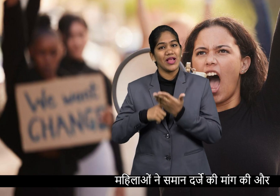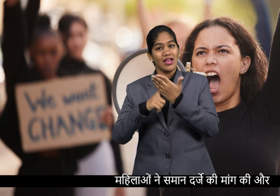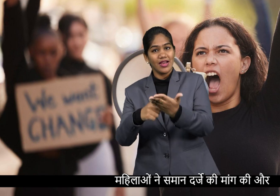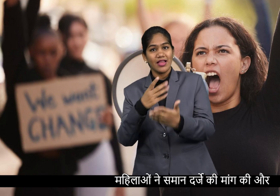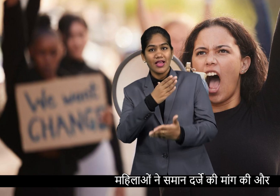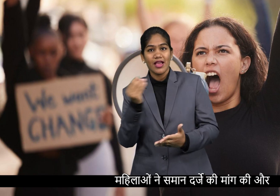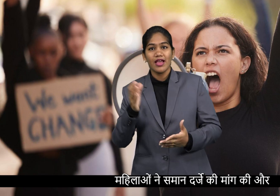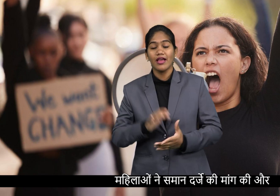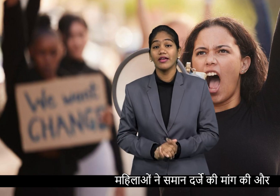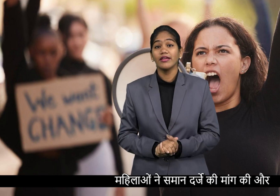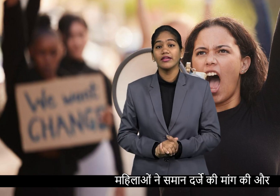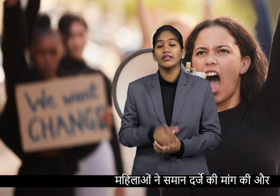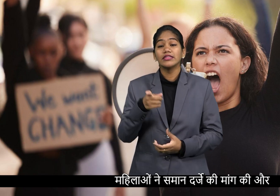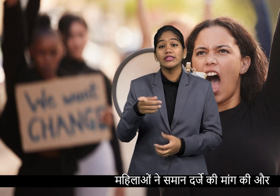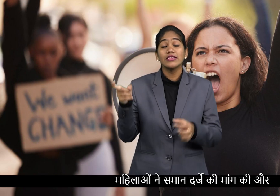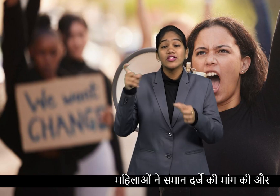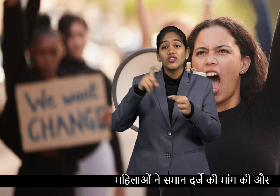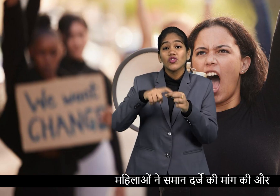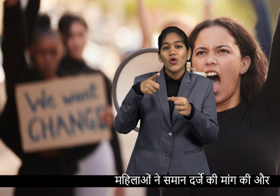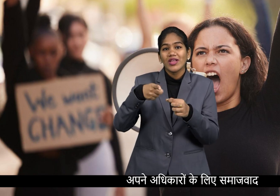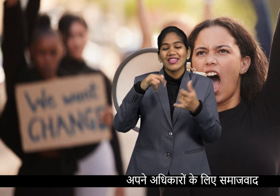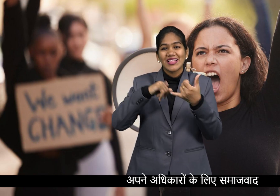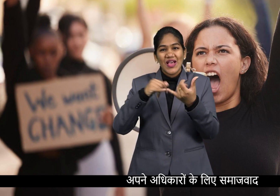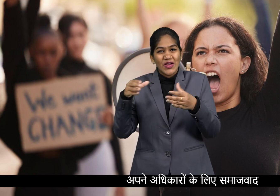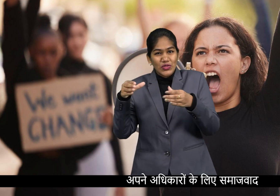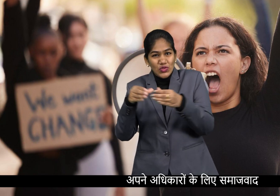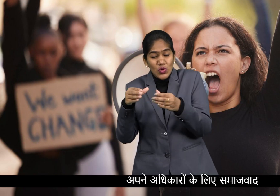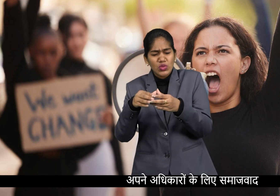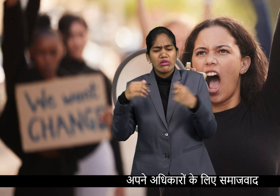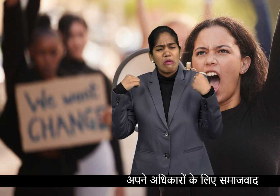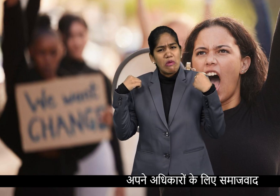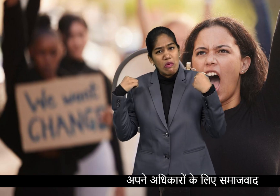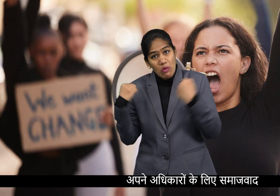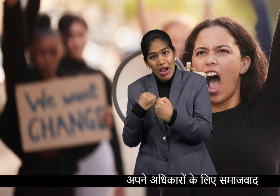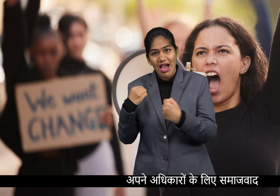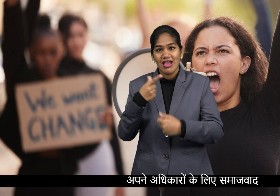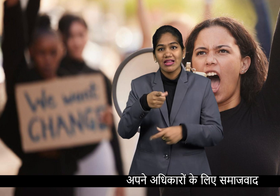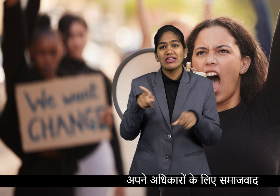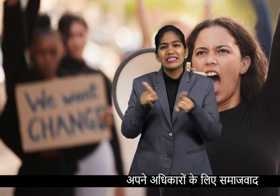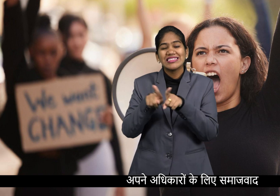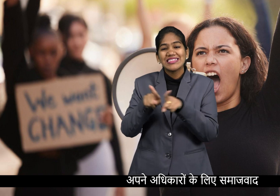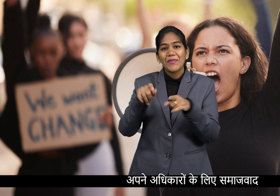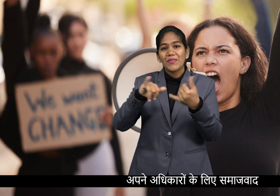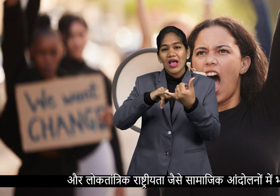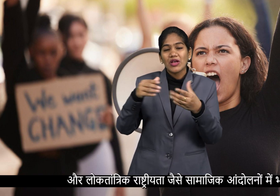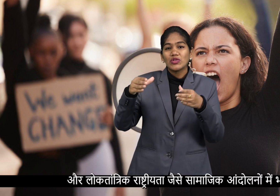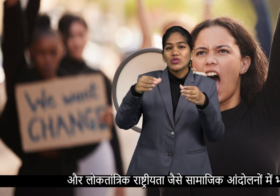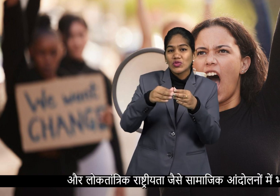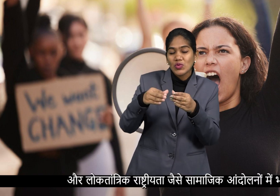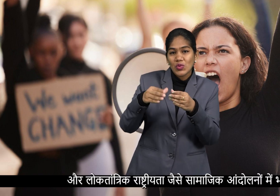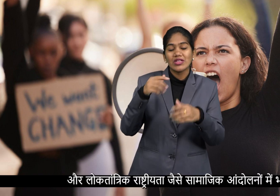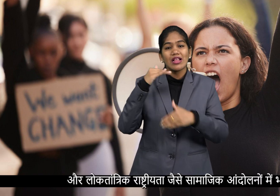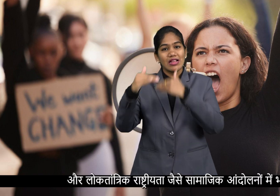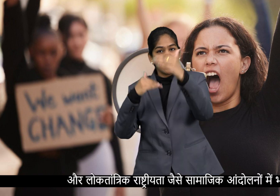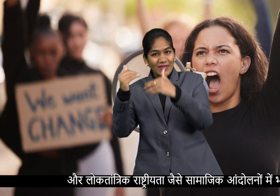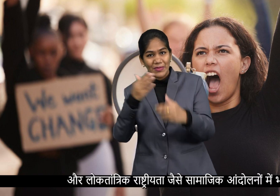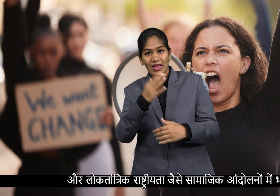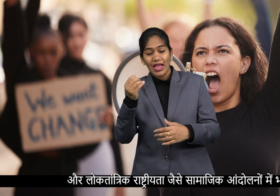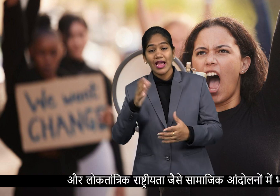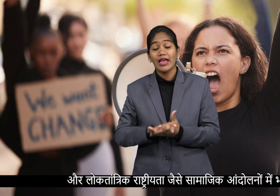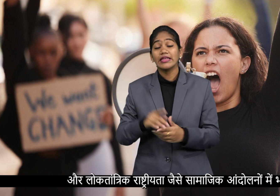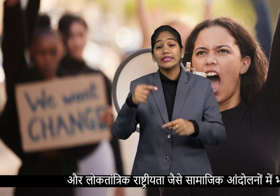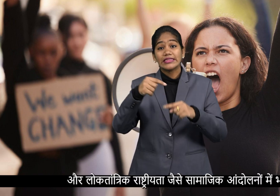दर्जे की मांग की और अपने अधिकारों के लिए समाजवाद और